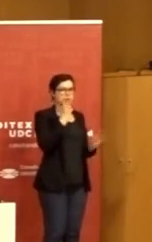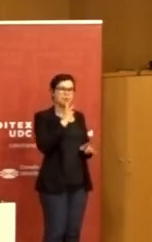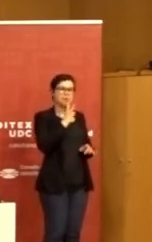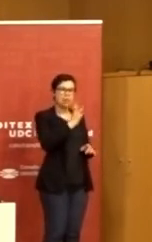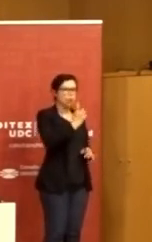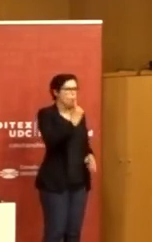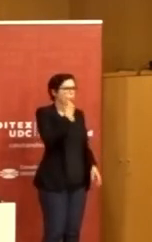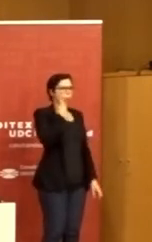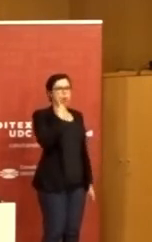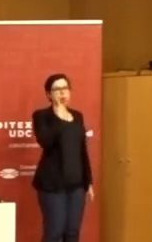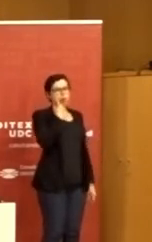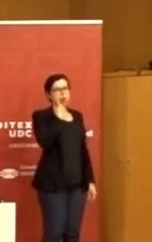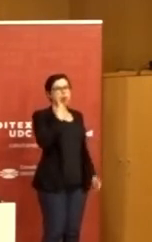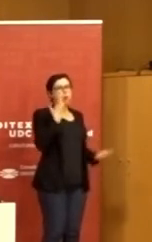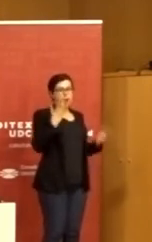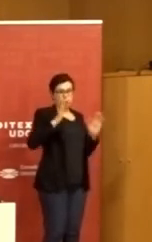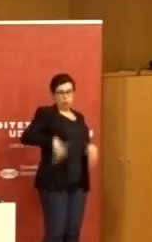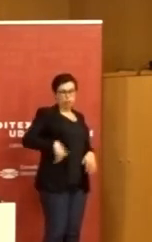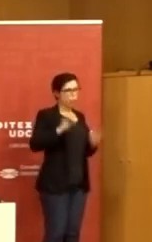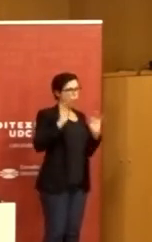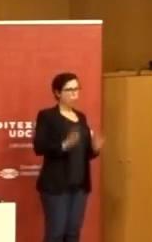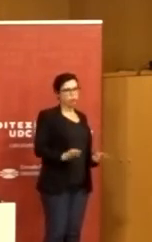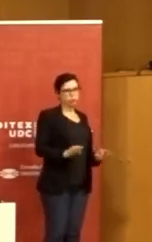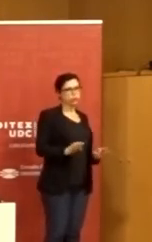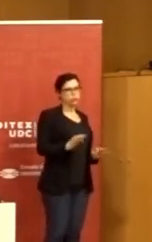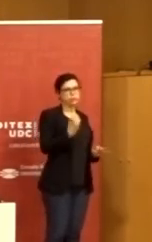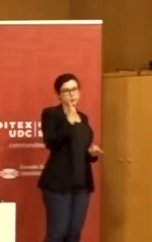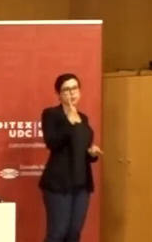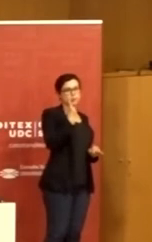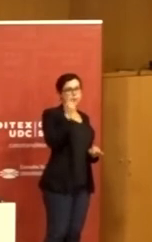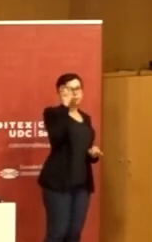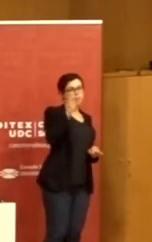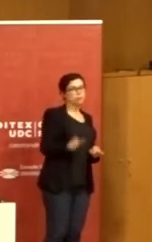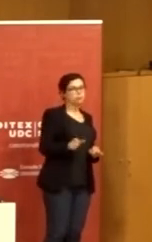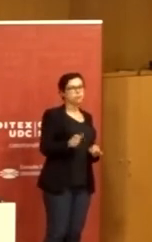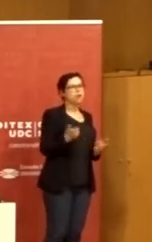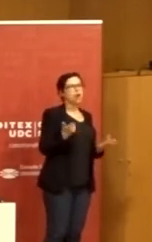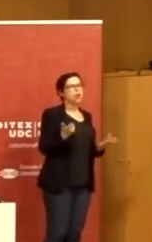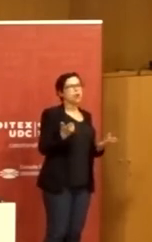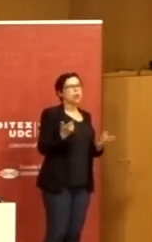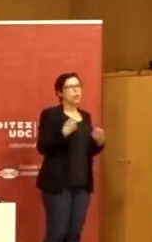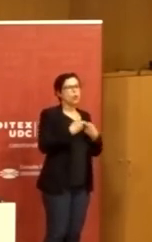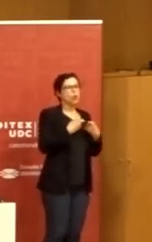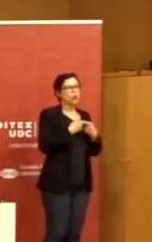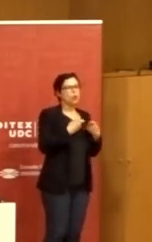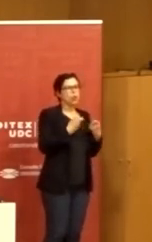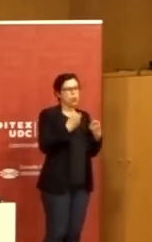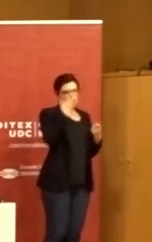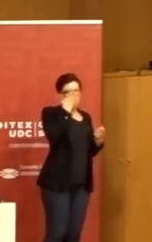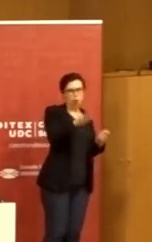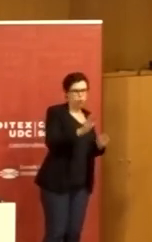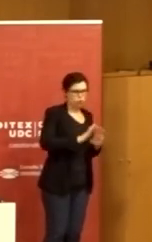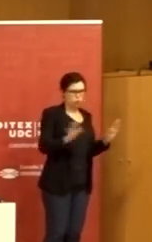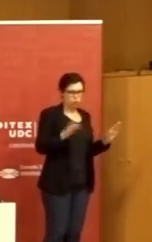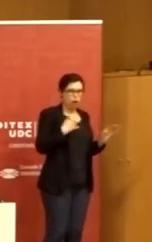tres promociones que llevamos, que ha sido en esta promoción. En esta promoción hubo una persona que... Fue un abandono voluntario muy pronto. Fue una persona